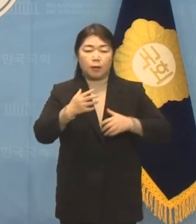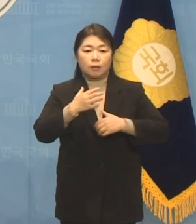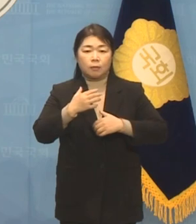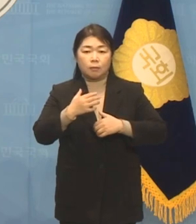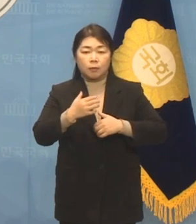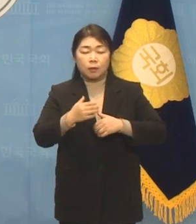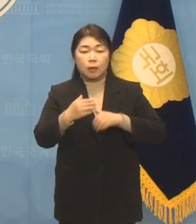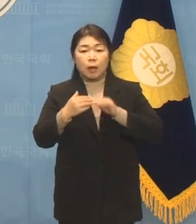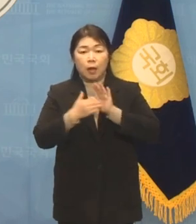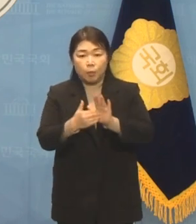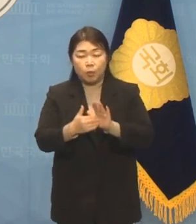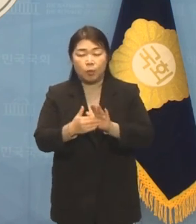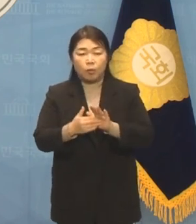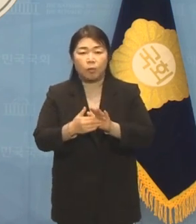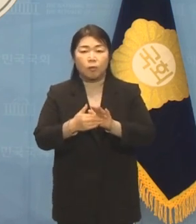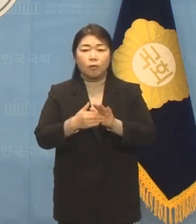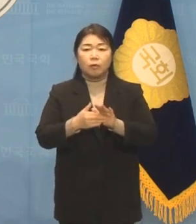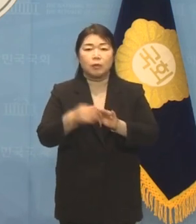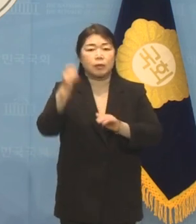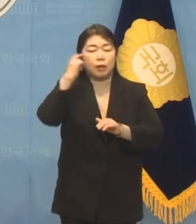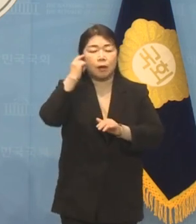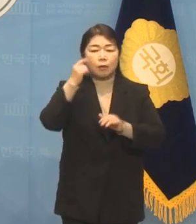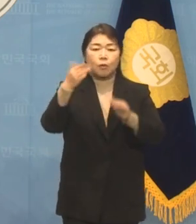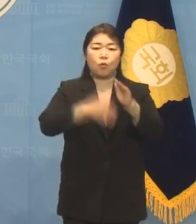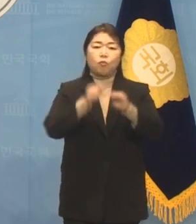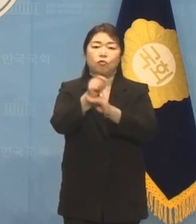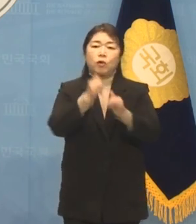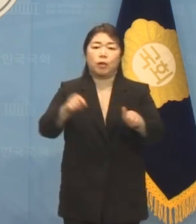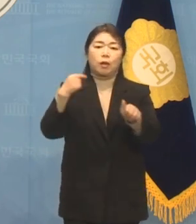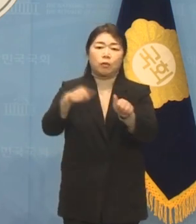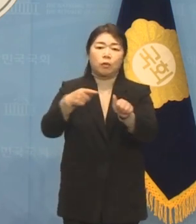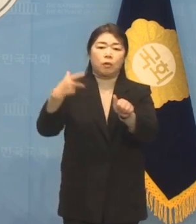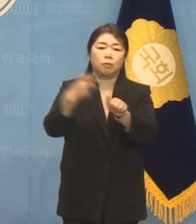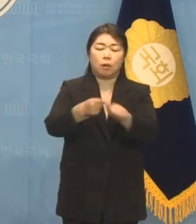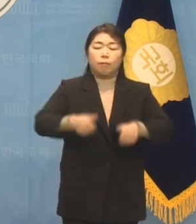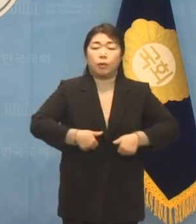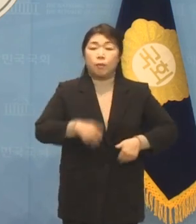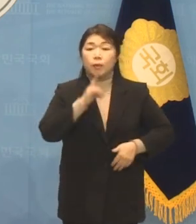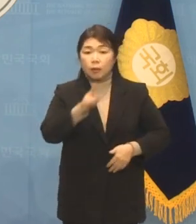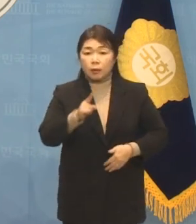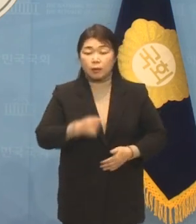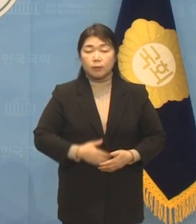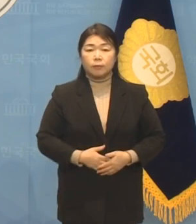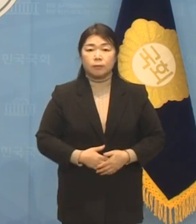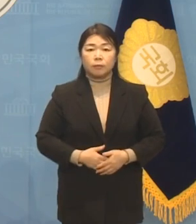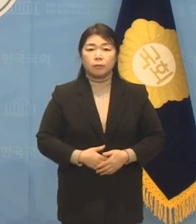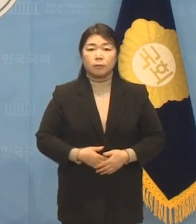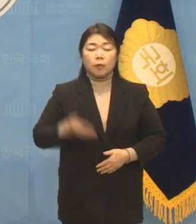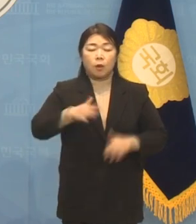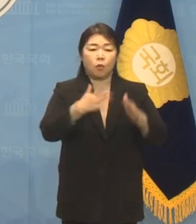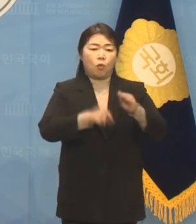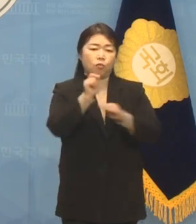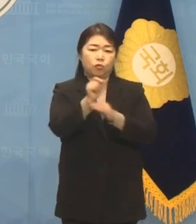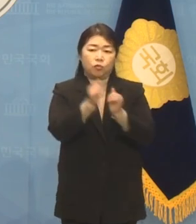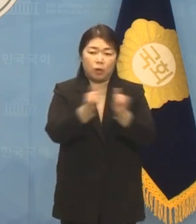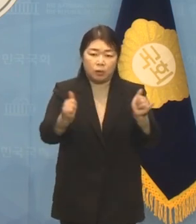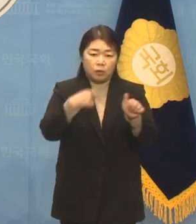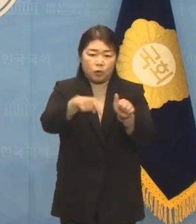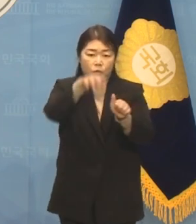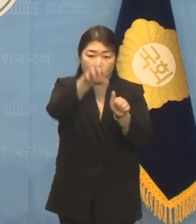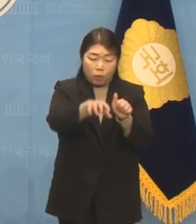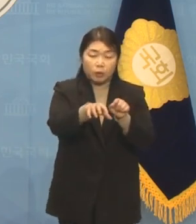공무원에게 교육시켜야 한다고 말했습니다. 신성한 공무원 교육의 장을 이런 저질